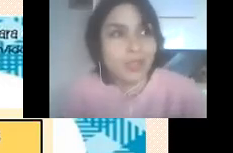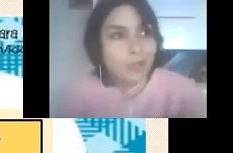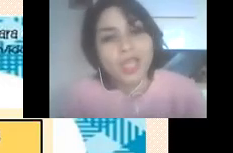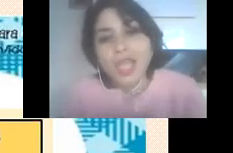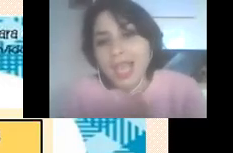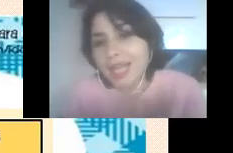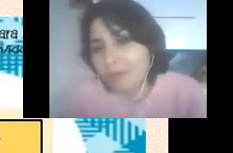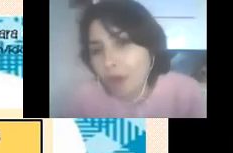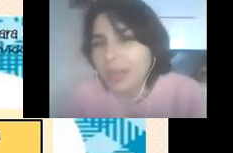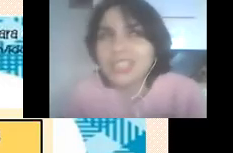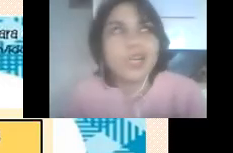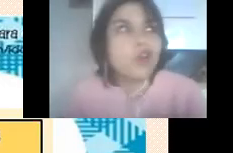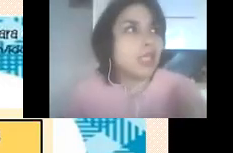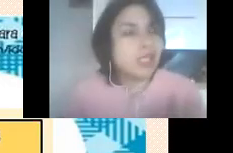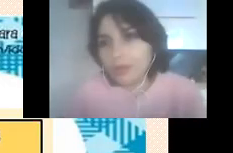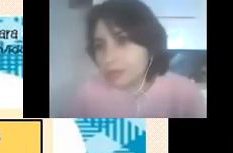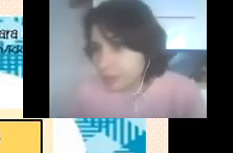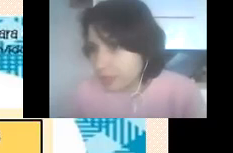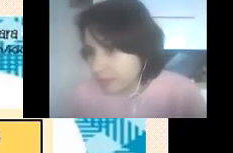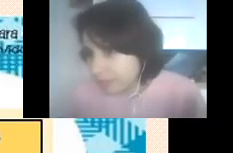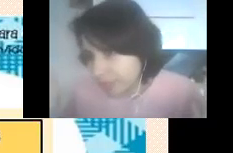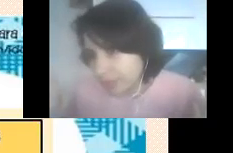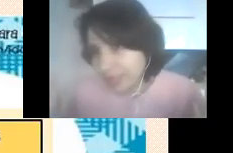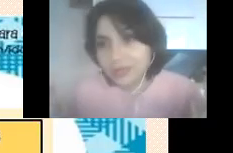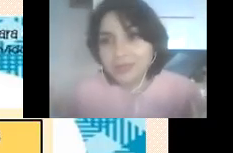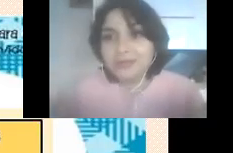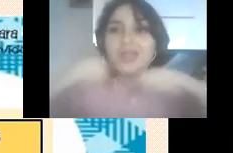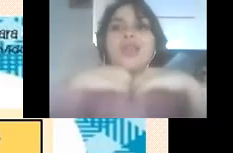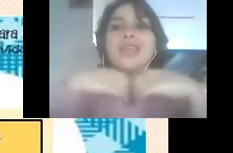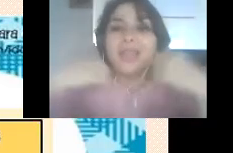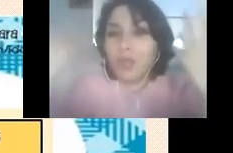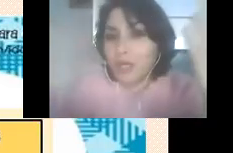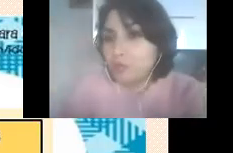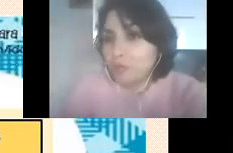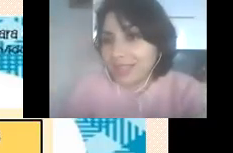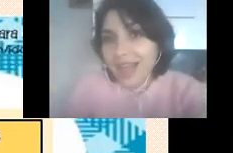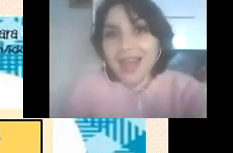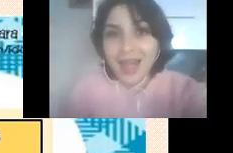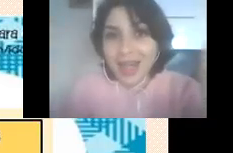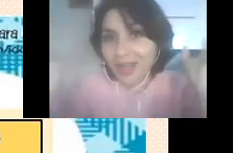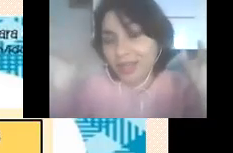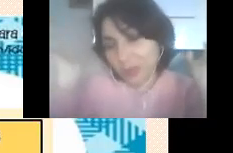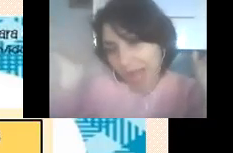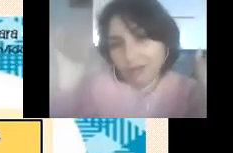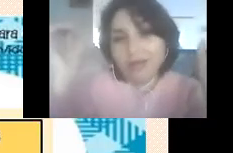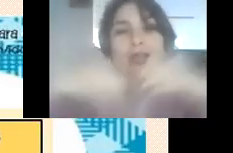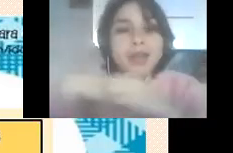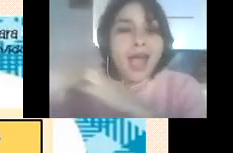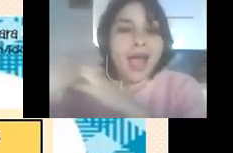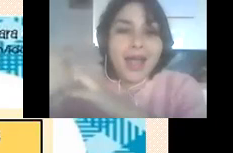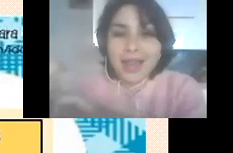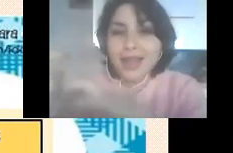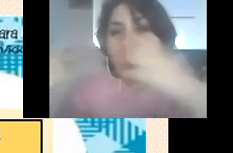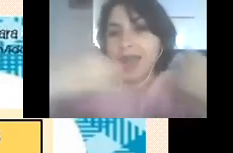El combustible. ¿Sí? El carbón para hacer los asados, ¿cierto? Que también es un material de natural,